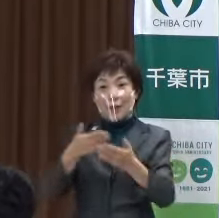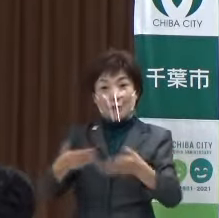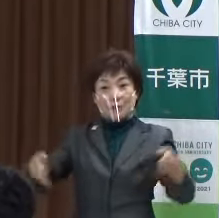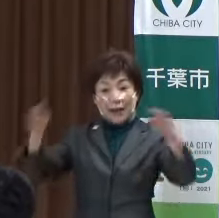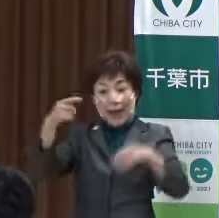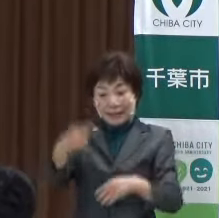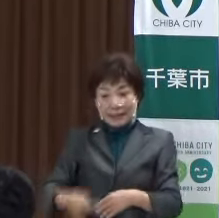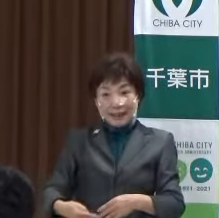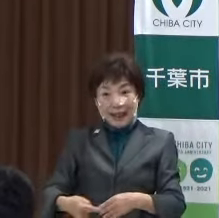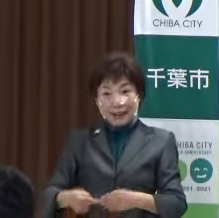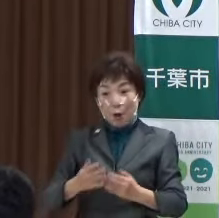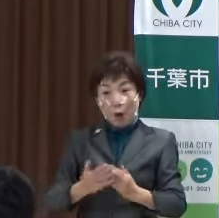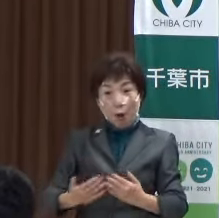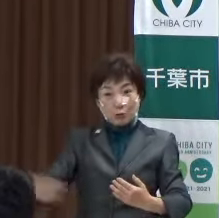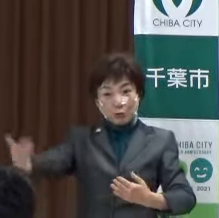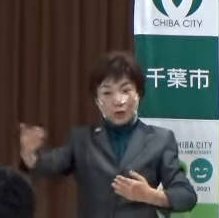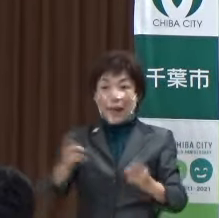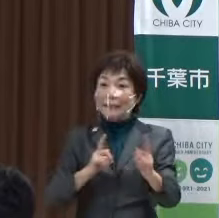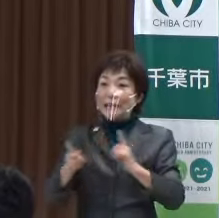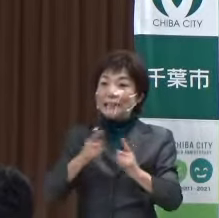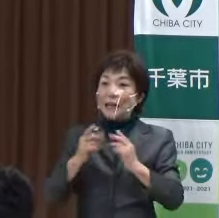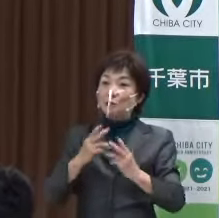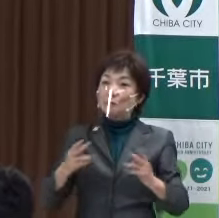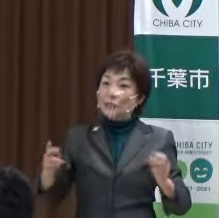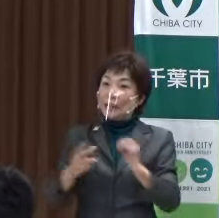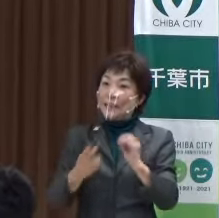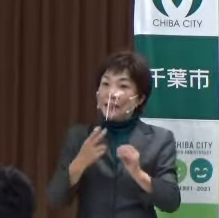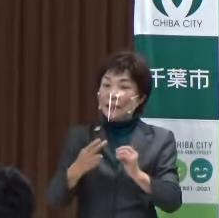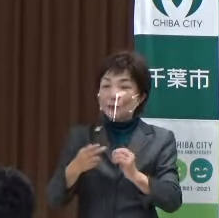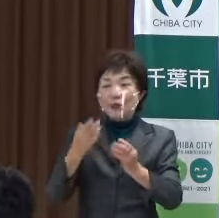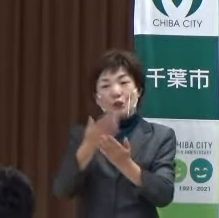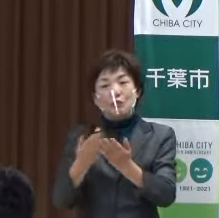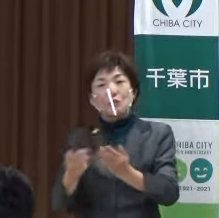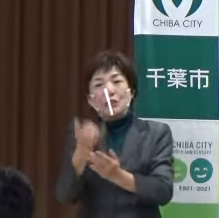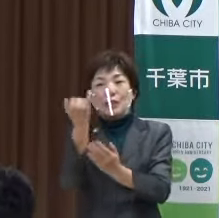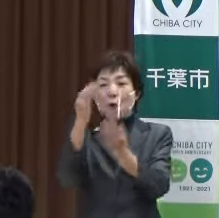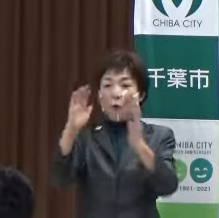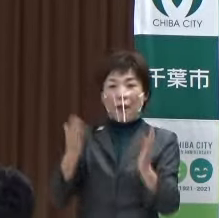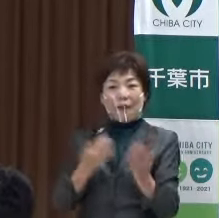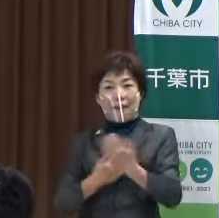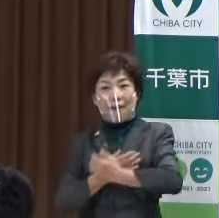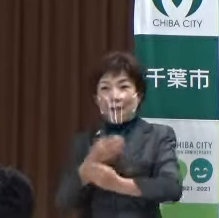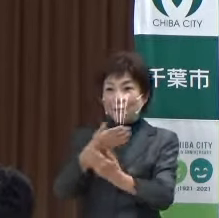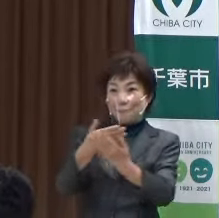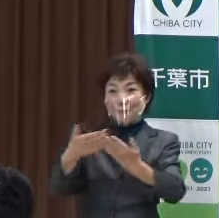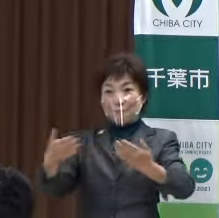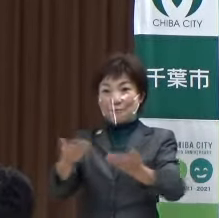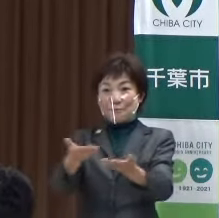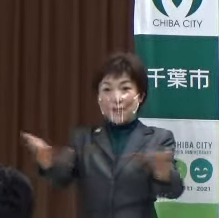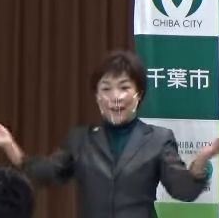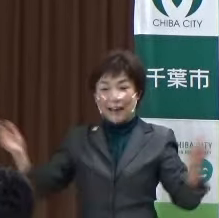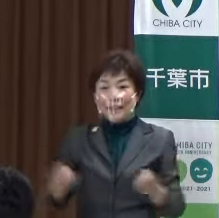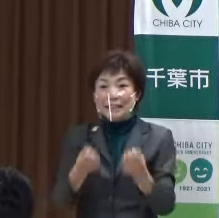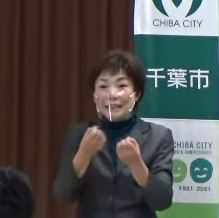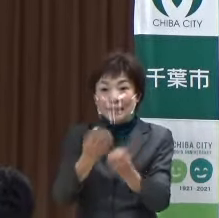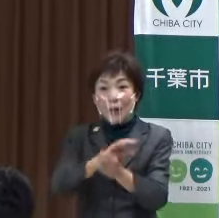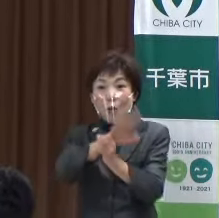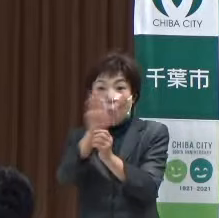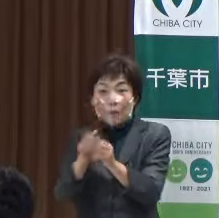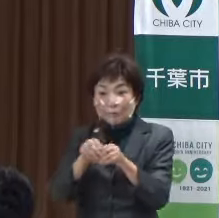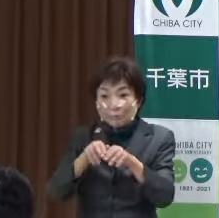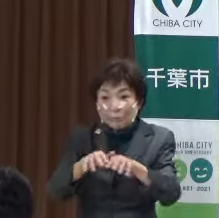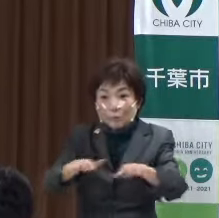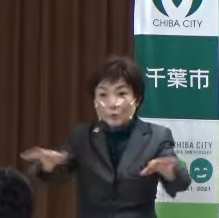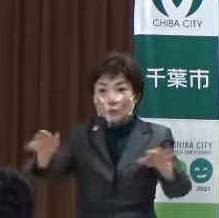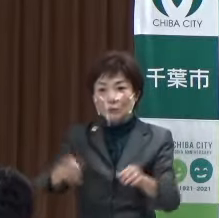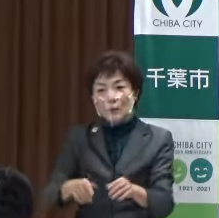館1階、サイアドホールにてデジタルミュージアム、デジタル運協力を開催をいたします。新型コロナウイルス感染症が拡大し、